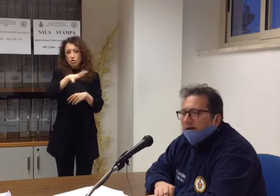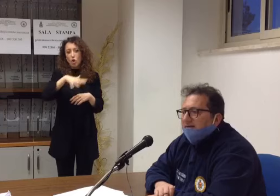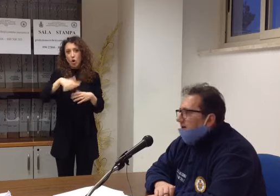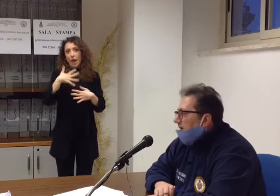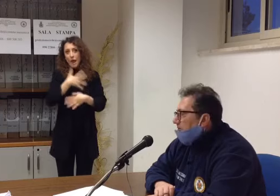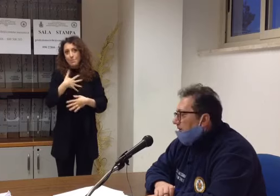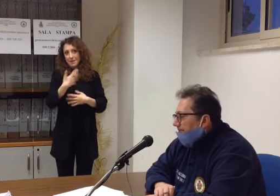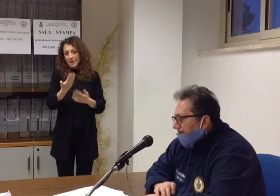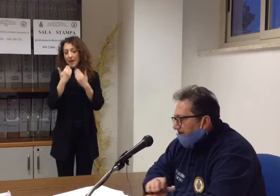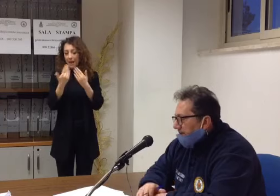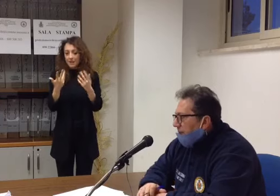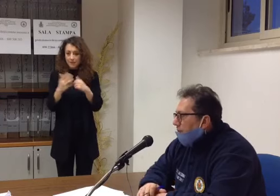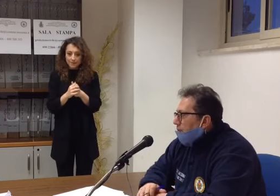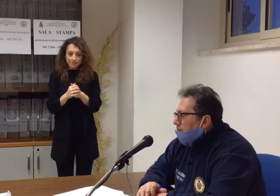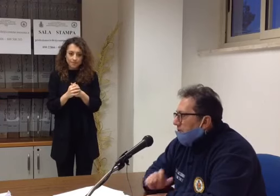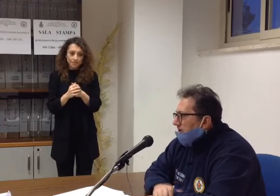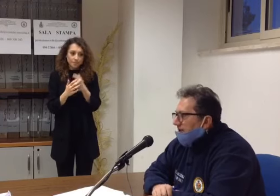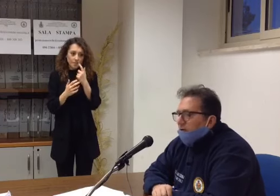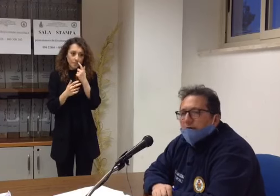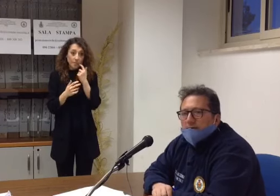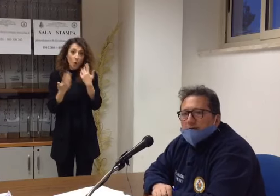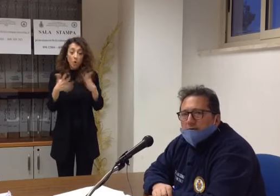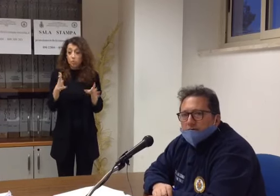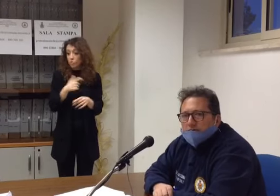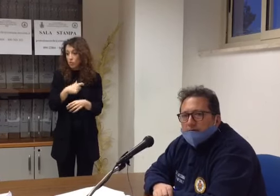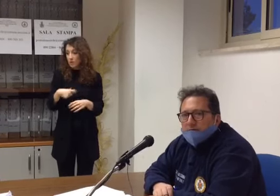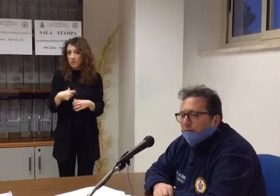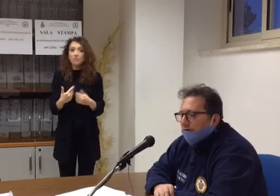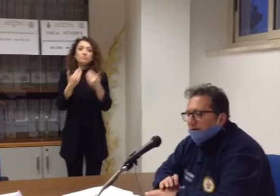tempo. Grazie ancora. Ho concluso, sindaco,